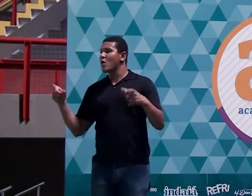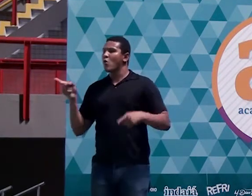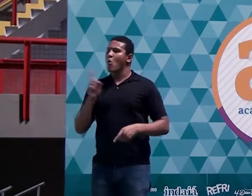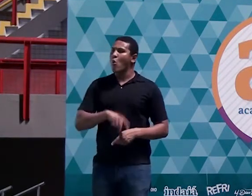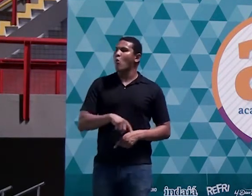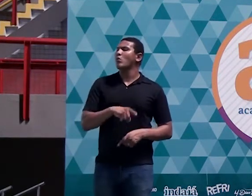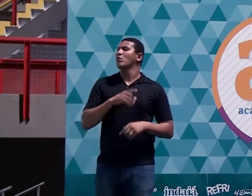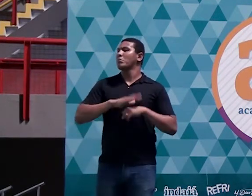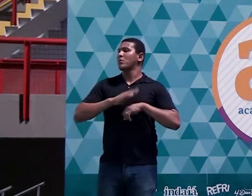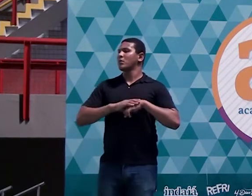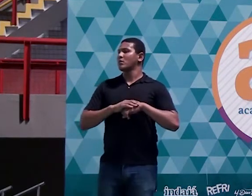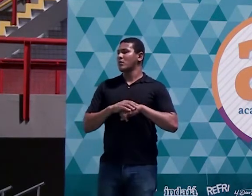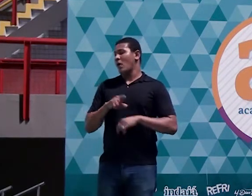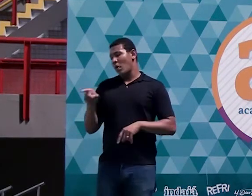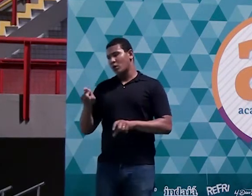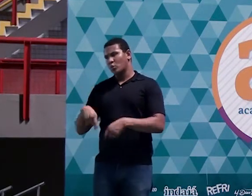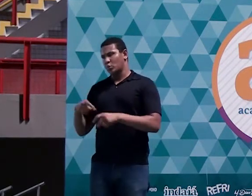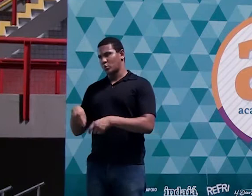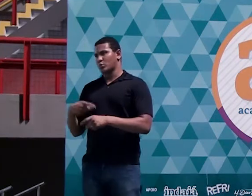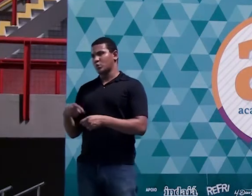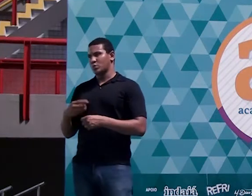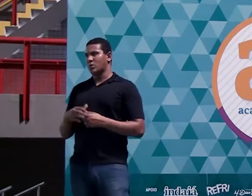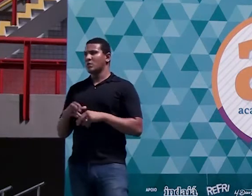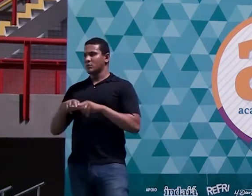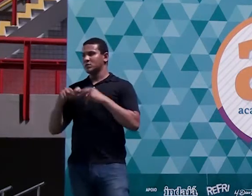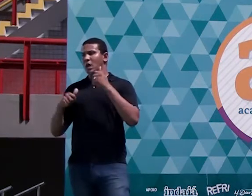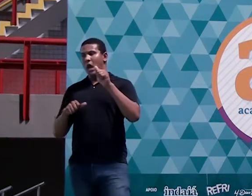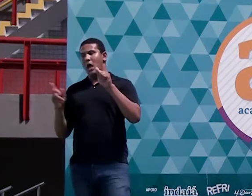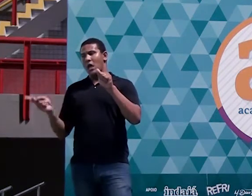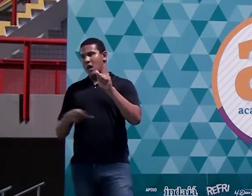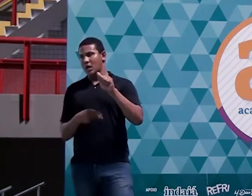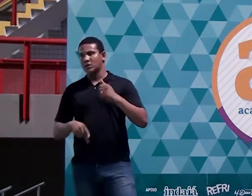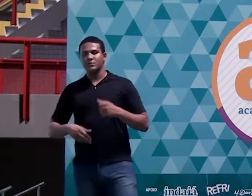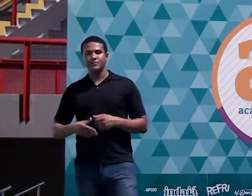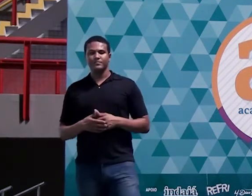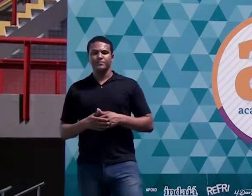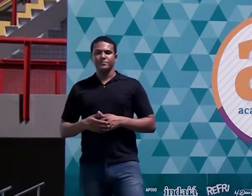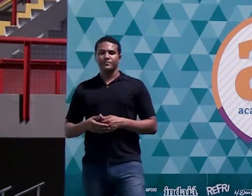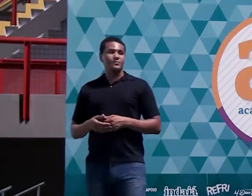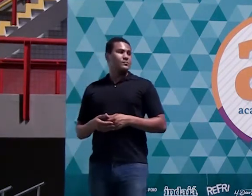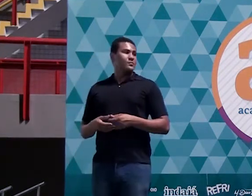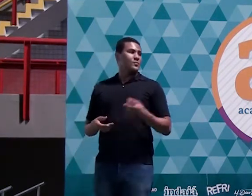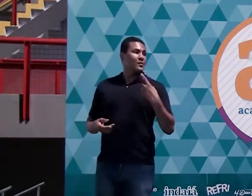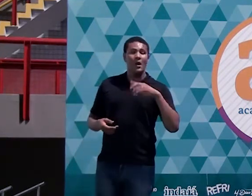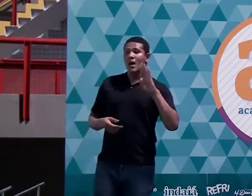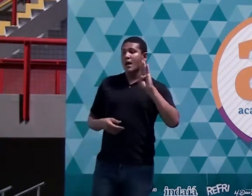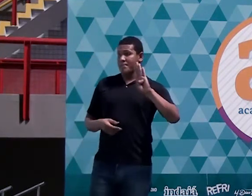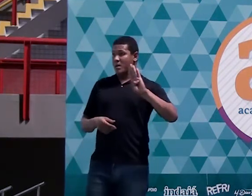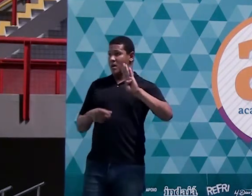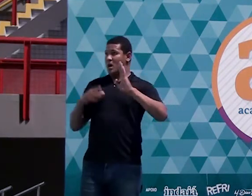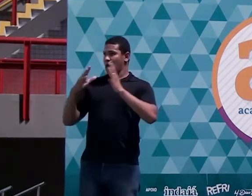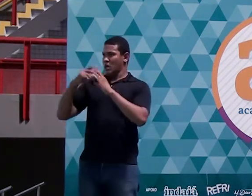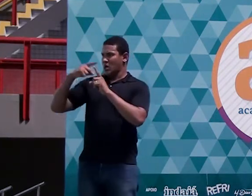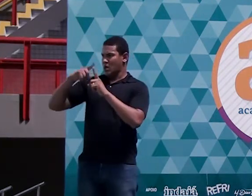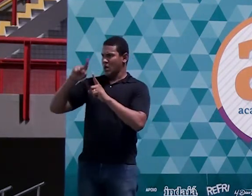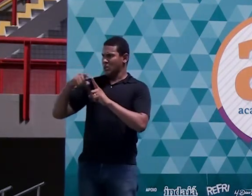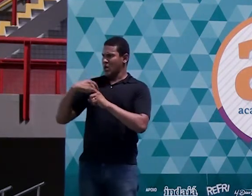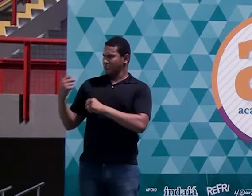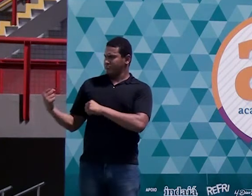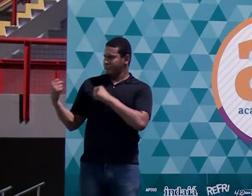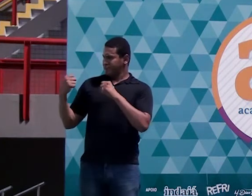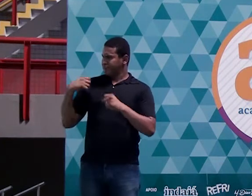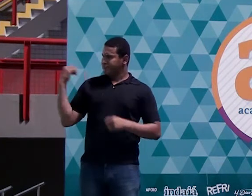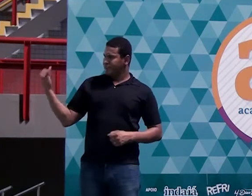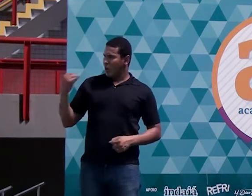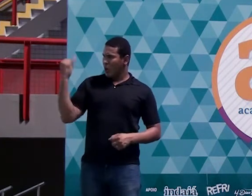agricultura. Então o item A está errado. A igreja, desempenhando papel de grande importância, conservou